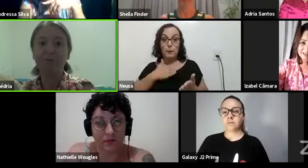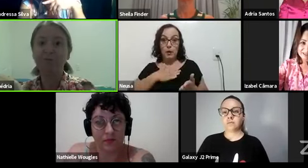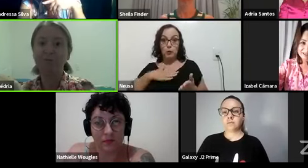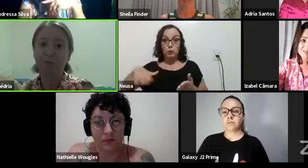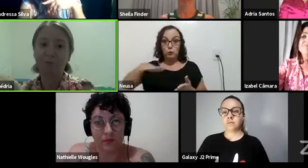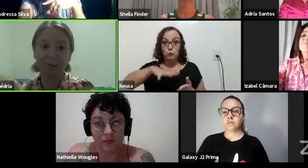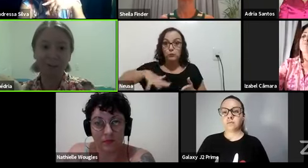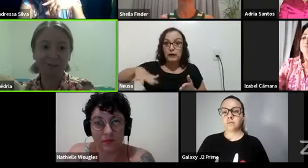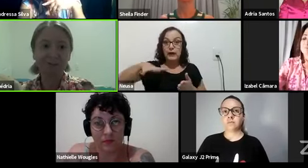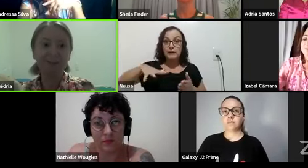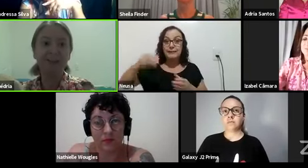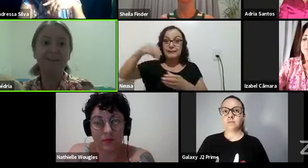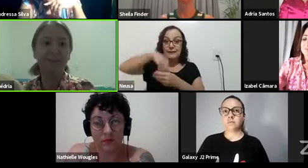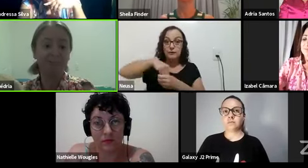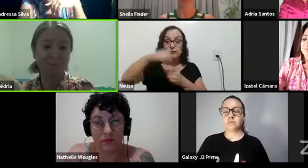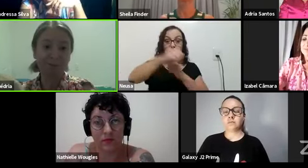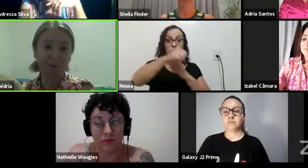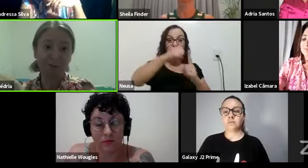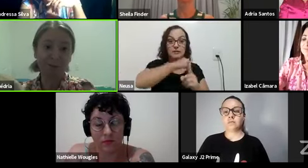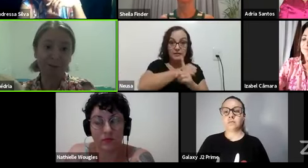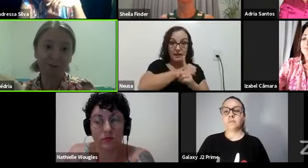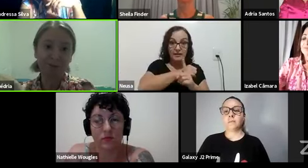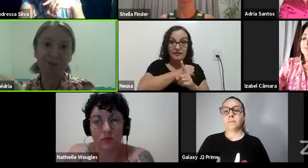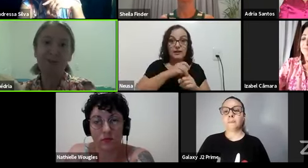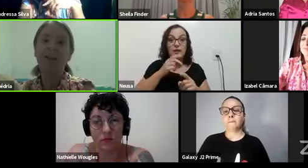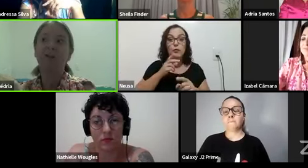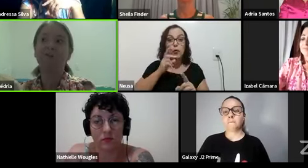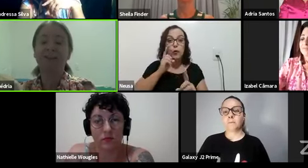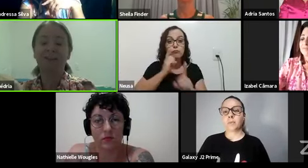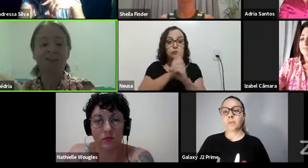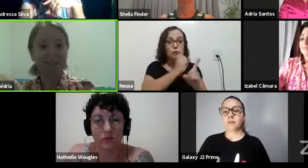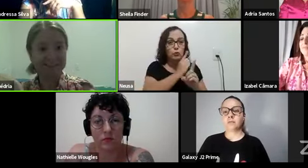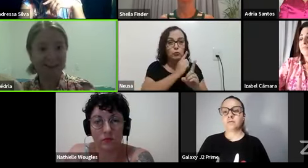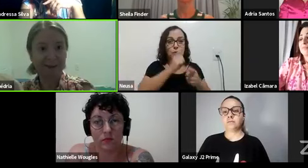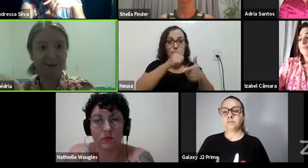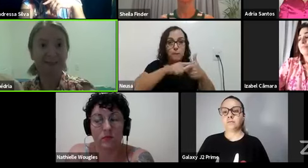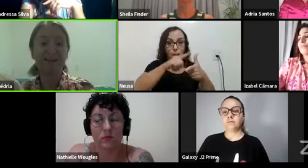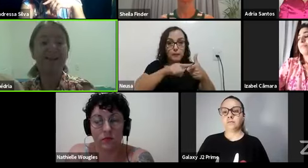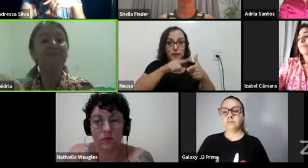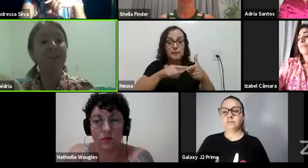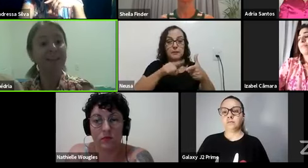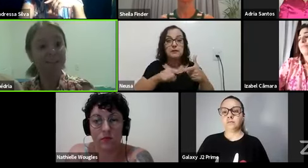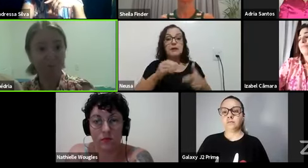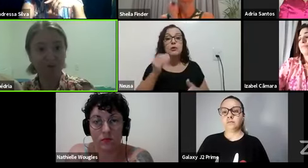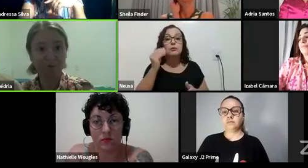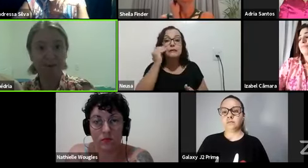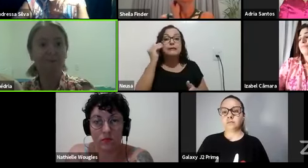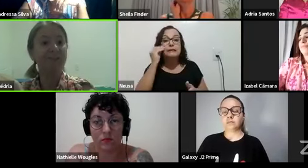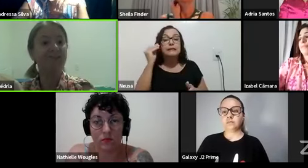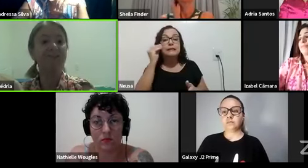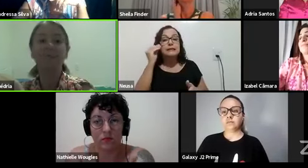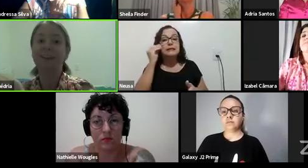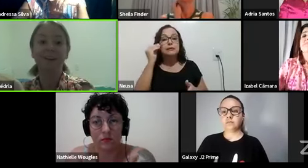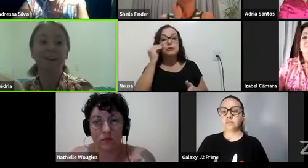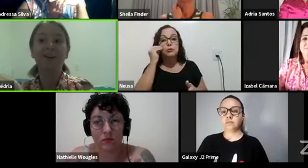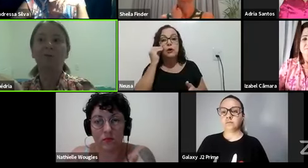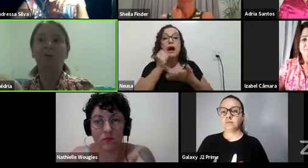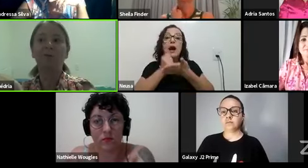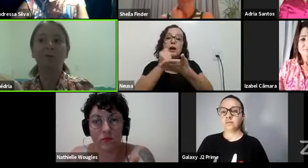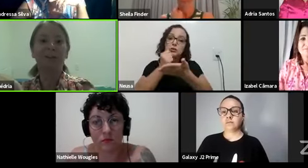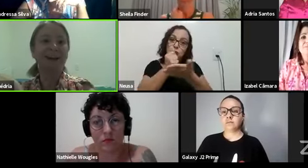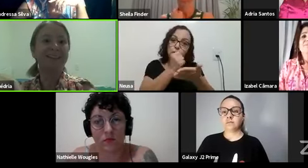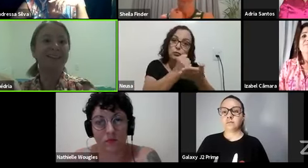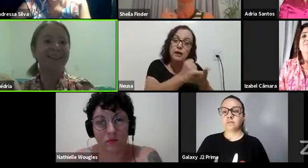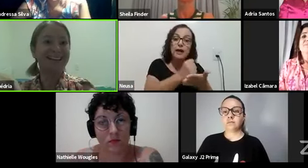nós. Então, tudo que eu vou encontrando, né, de problemas pelo caminho, eu vou tentando desatar para que quem venha depois de mim talvez não tenha